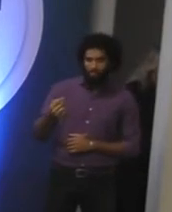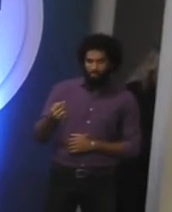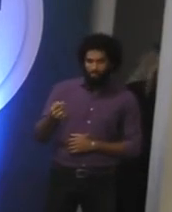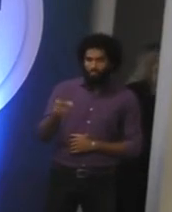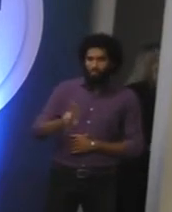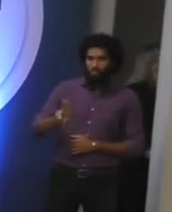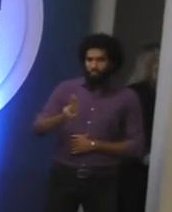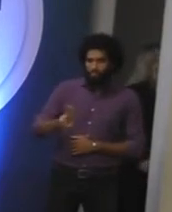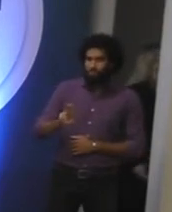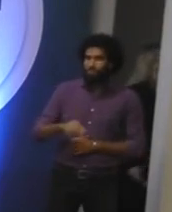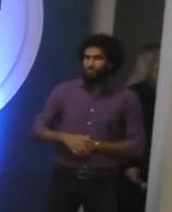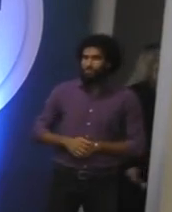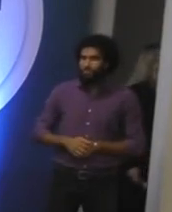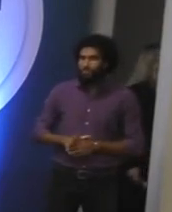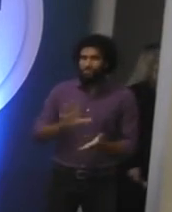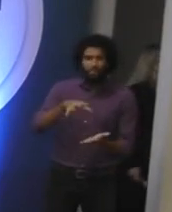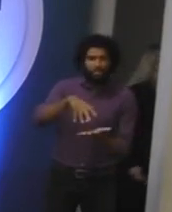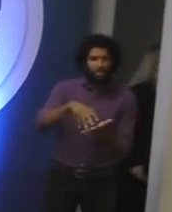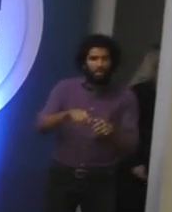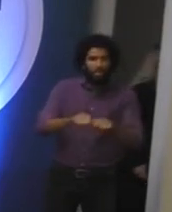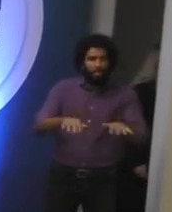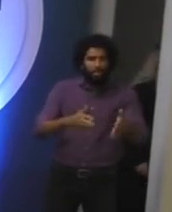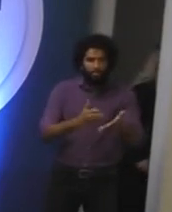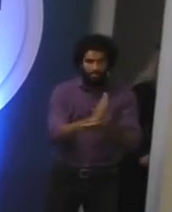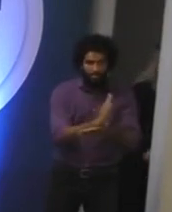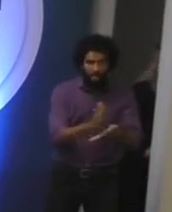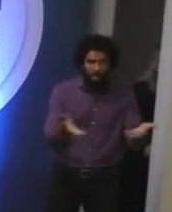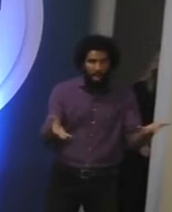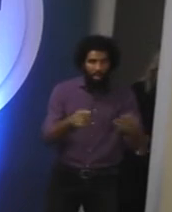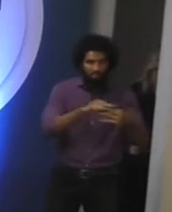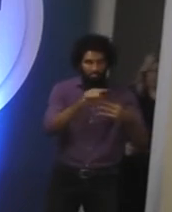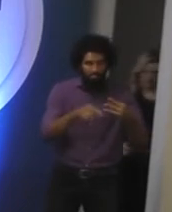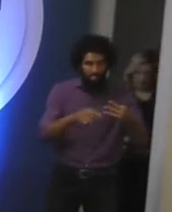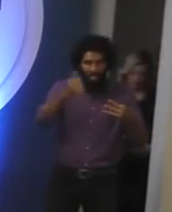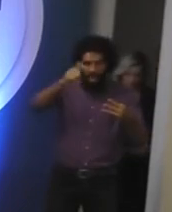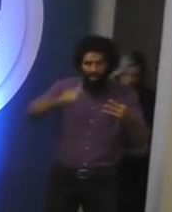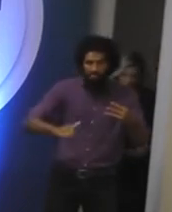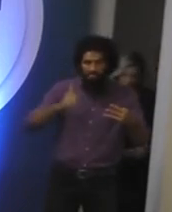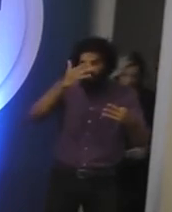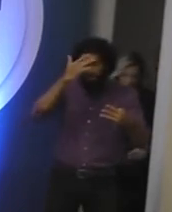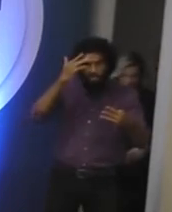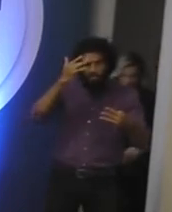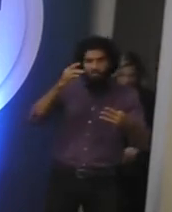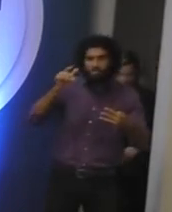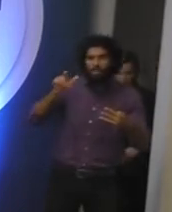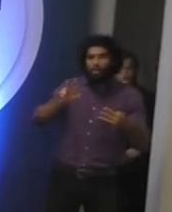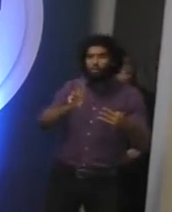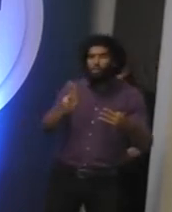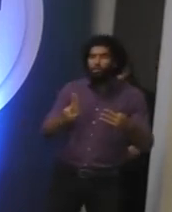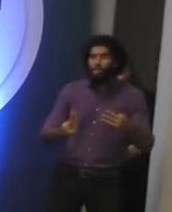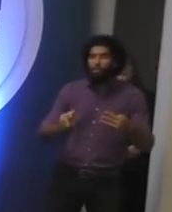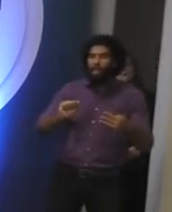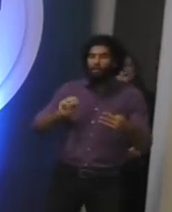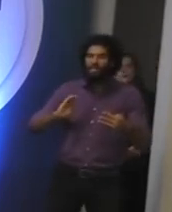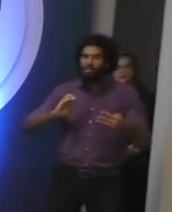Entre as permissionárias que concorrem nesta categoria, as três melhores na avaliação do consumidor, por ordem alfabética,